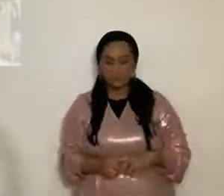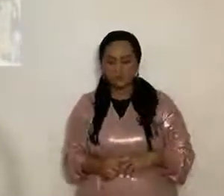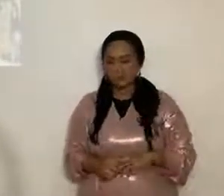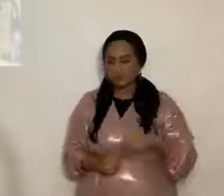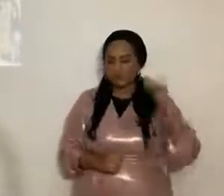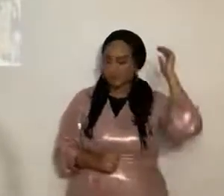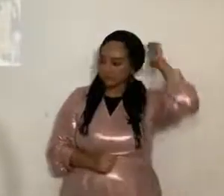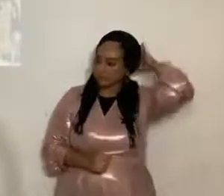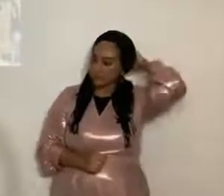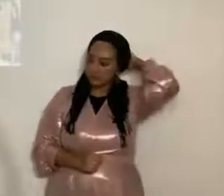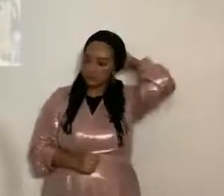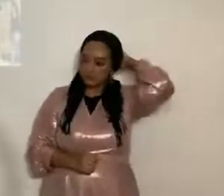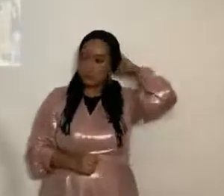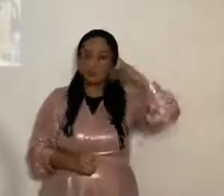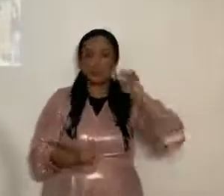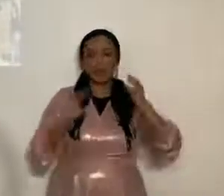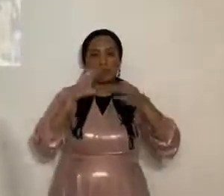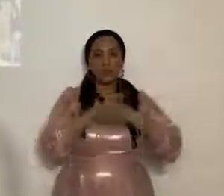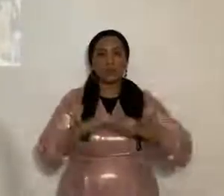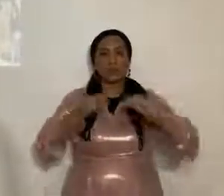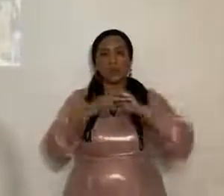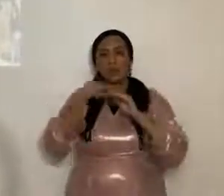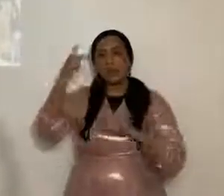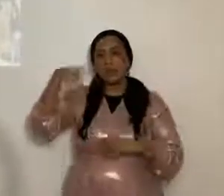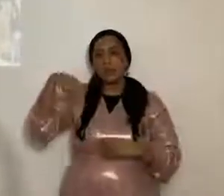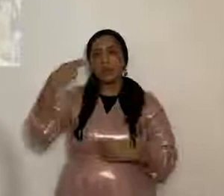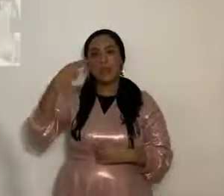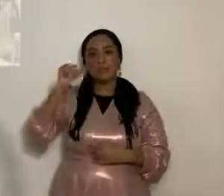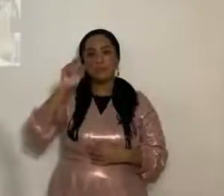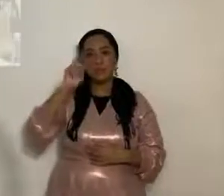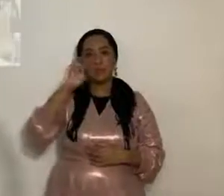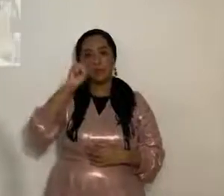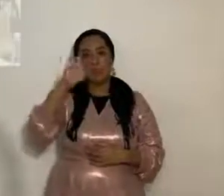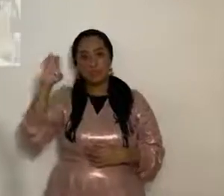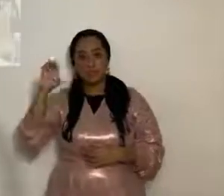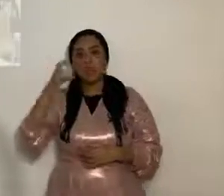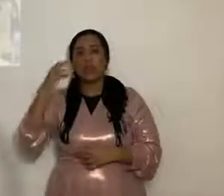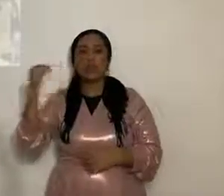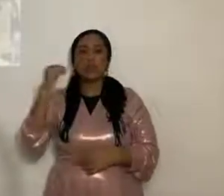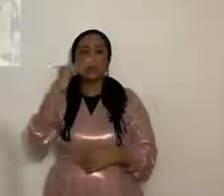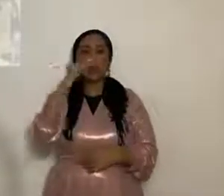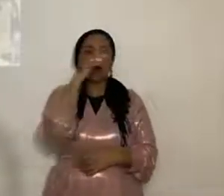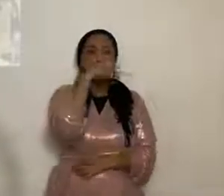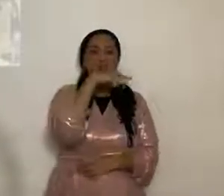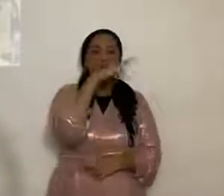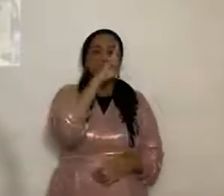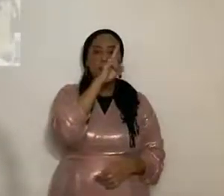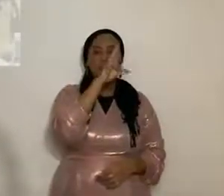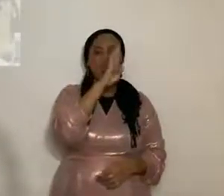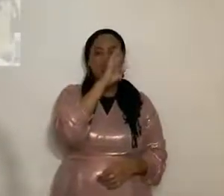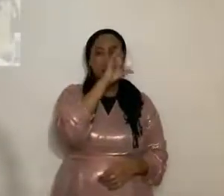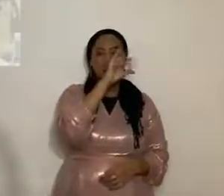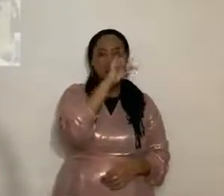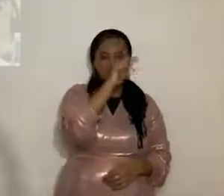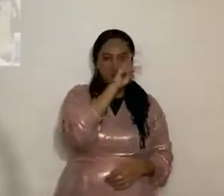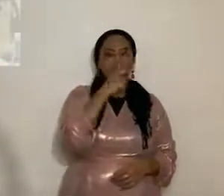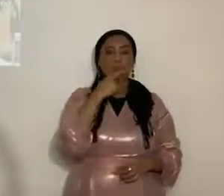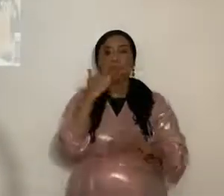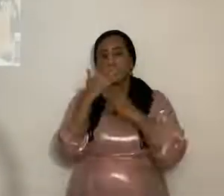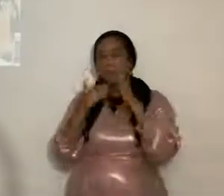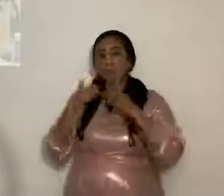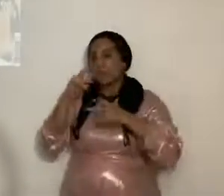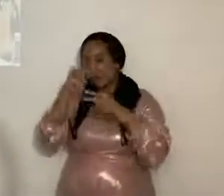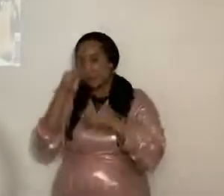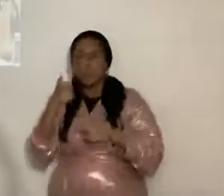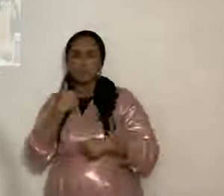al 12. Es la parábola del fariseo y el publicano. La voy a leer en unos versos nada más. Dice: a unos que confiaban en sí mismos